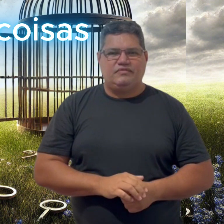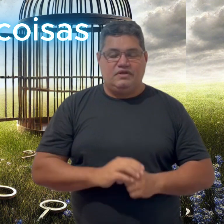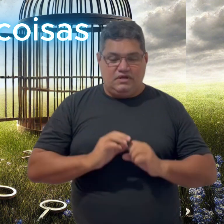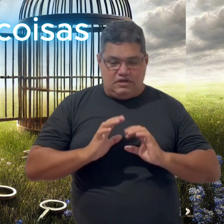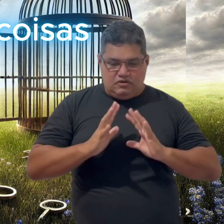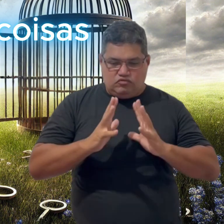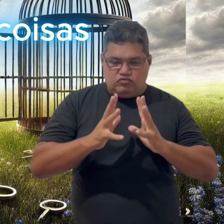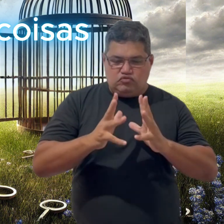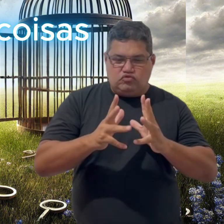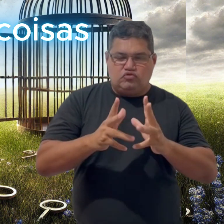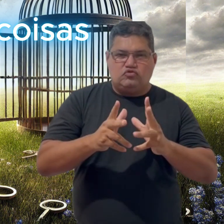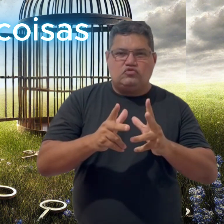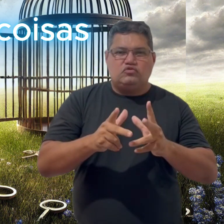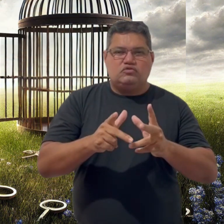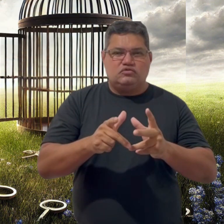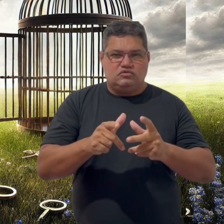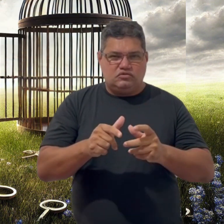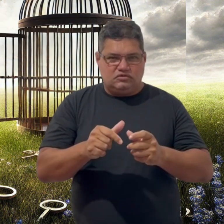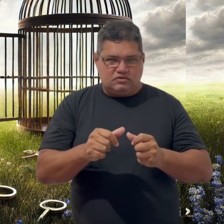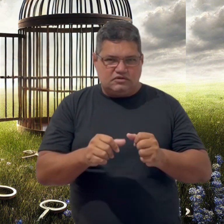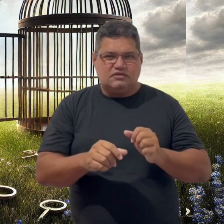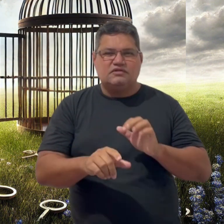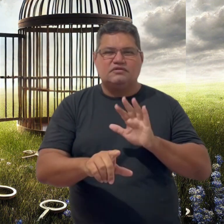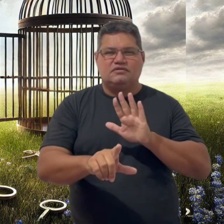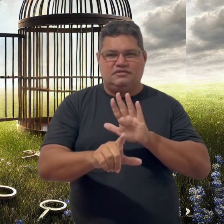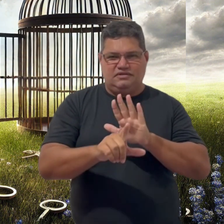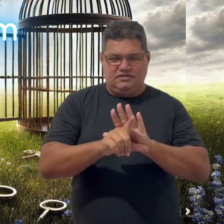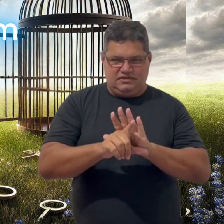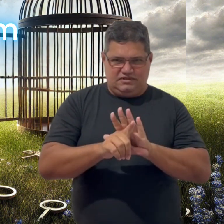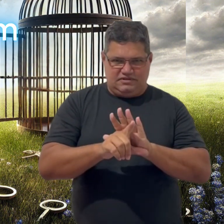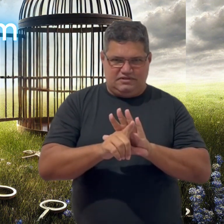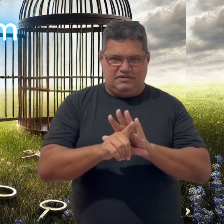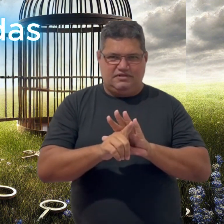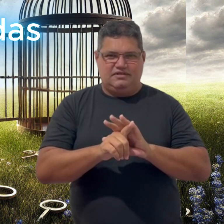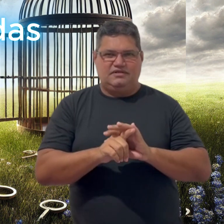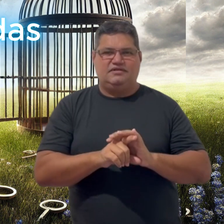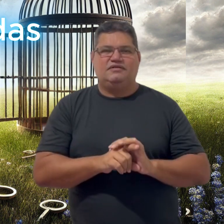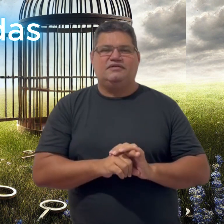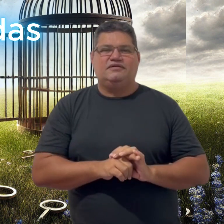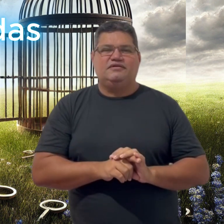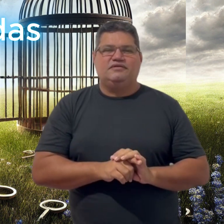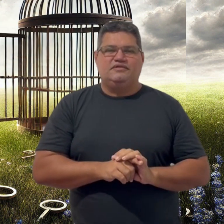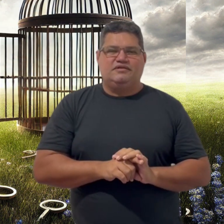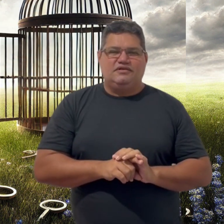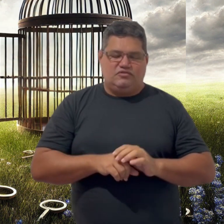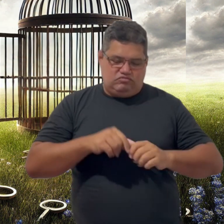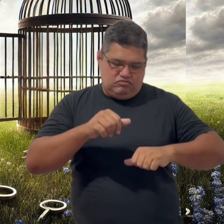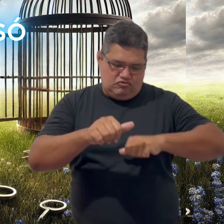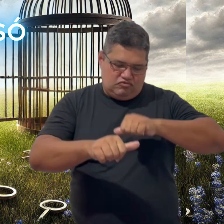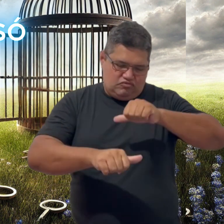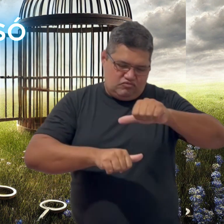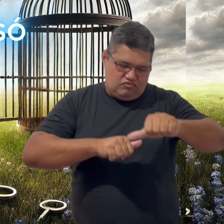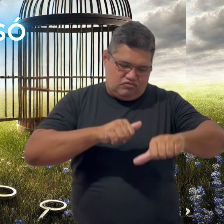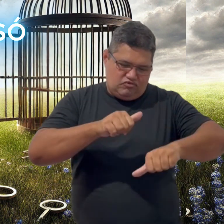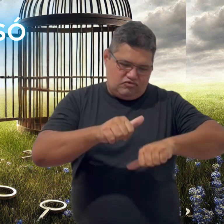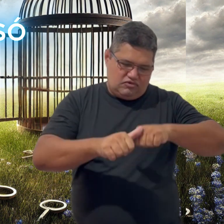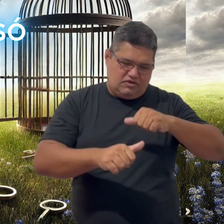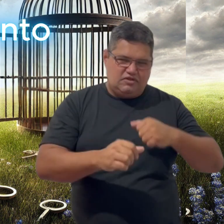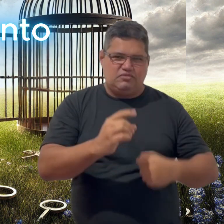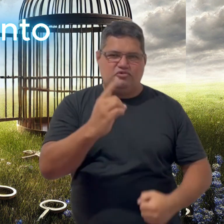Todas estas coisas são ou foram substituídas por um